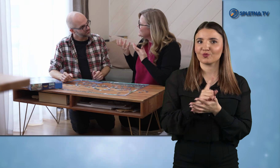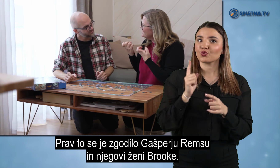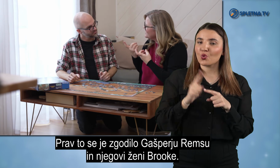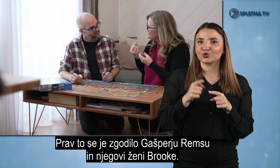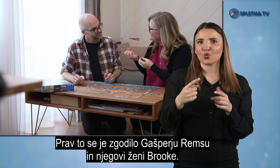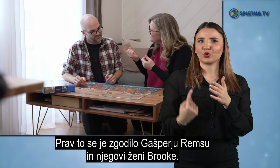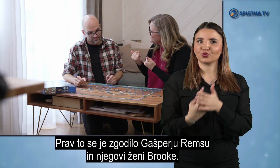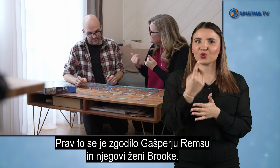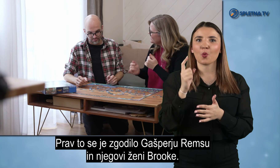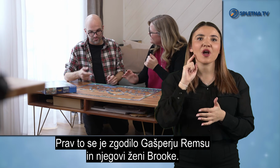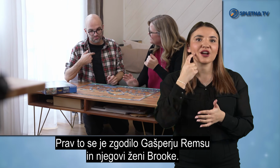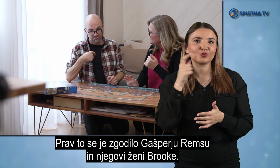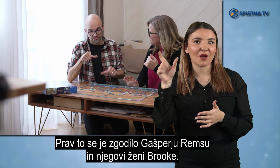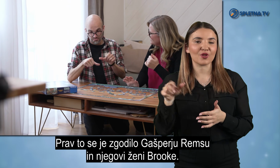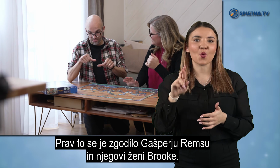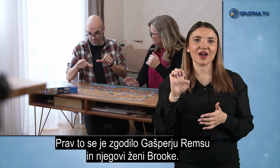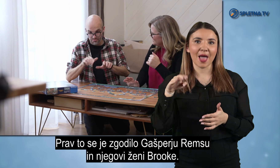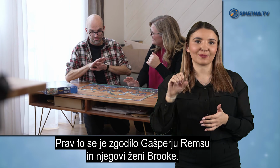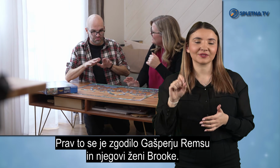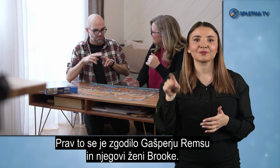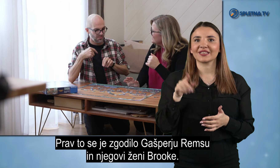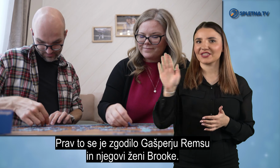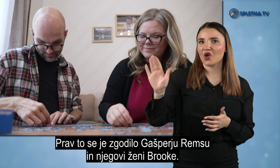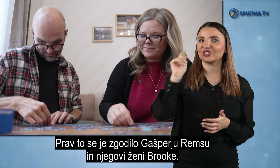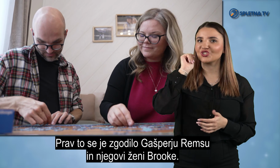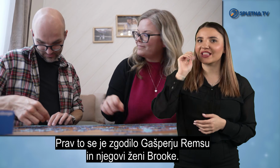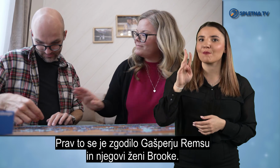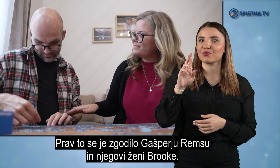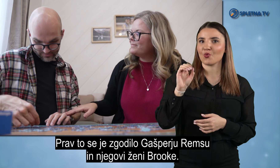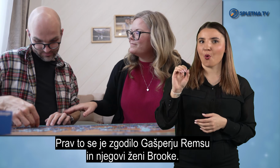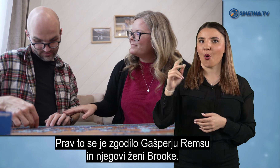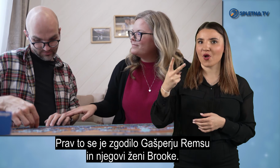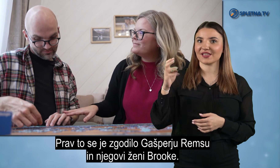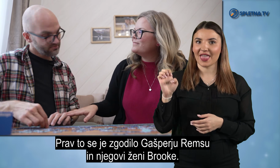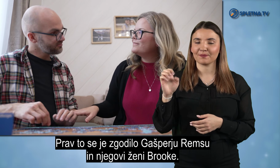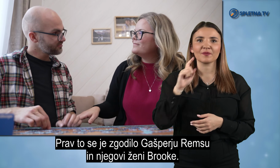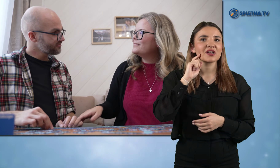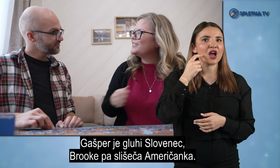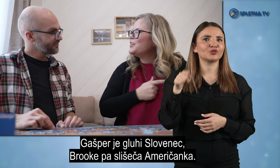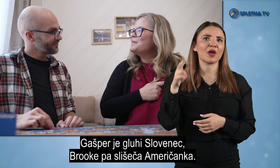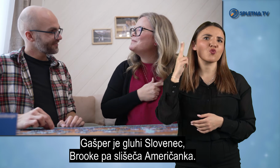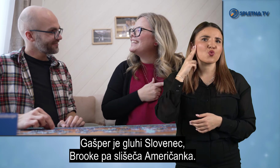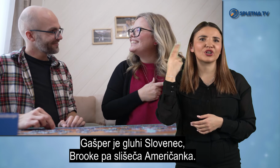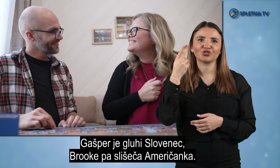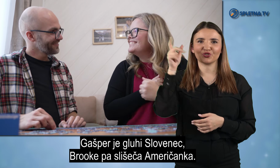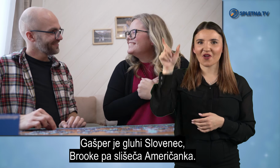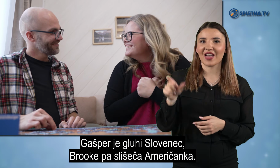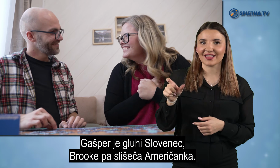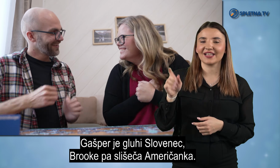Prav to se je zgodilo Gašperju Remsu in njegovi ženi Brooke. Gašper je gluhi Slovenec, Brooke